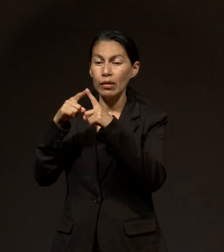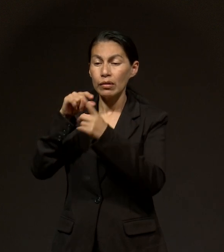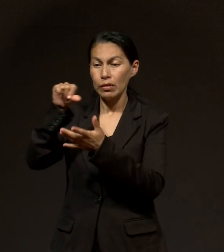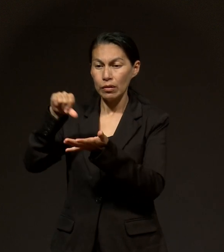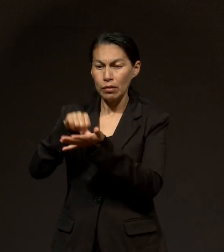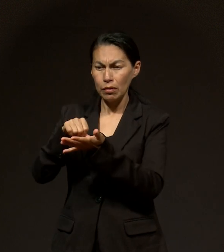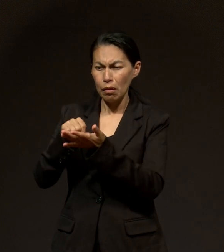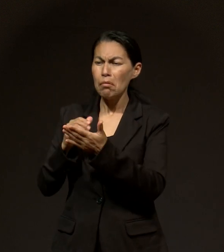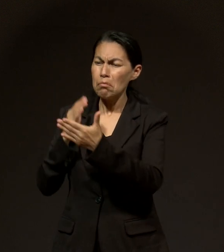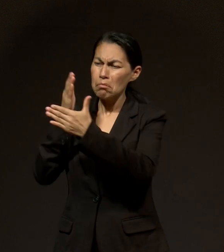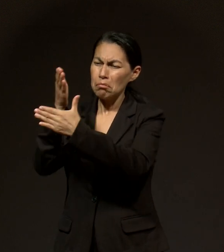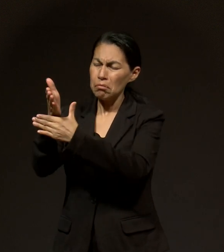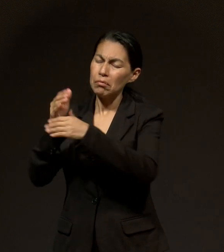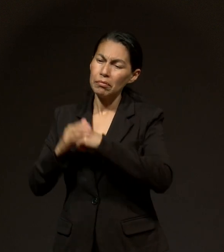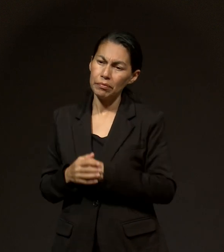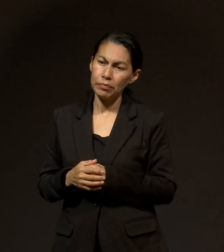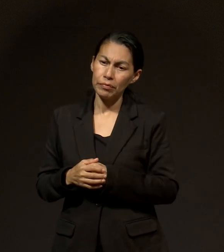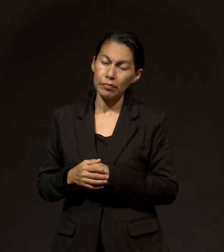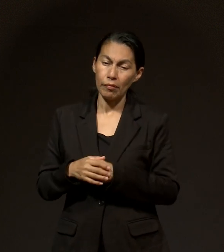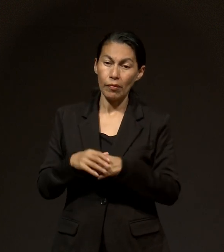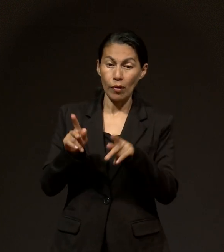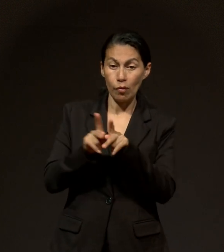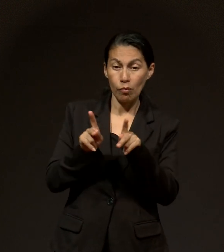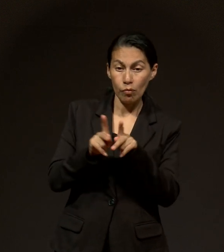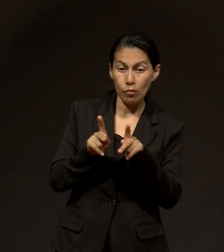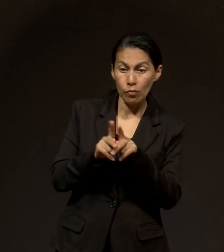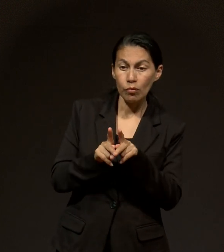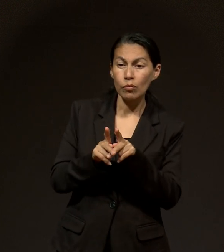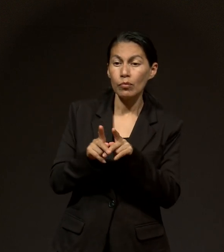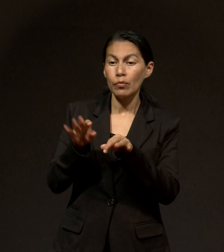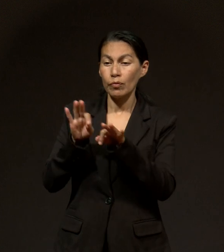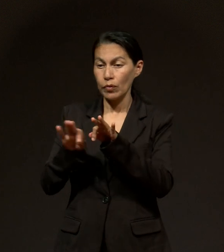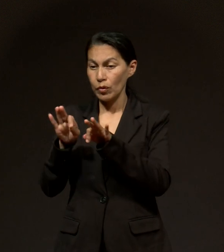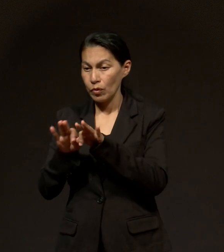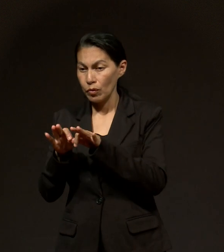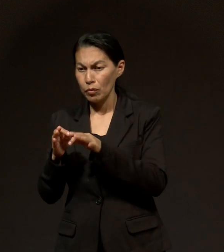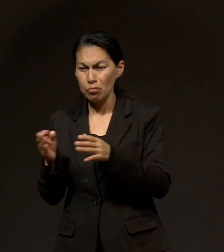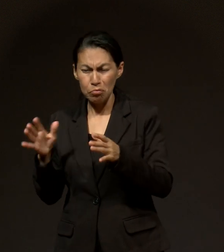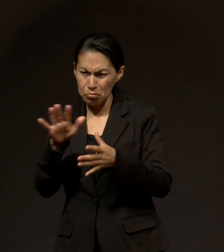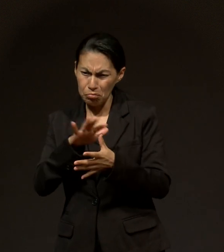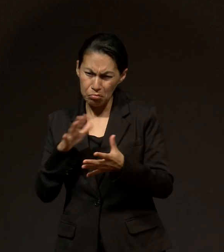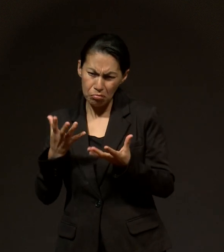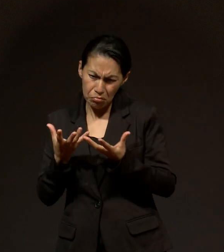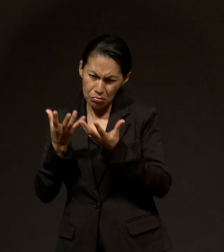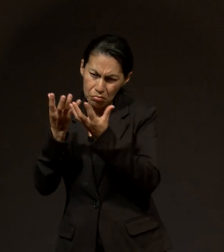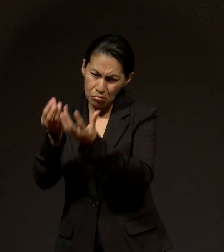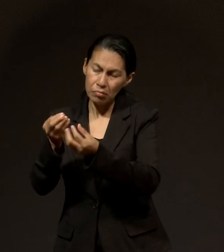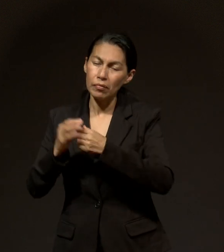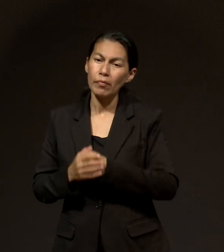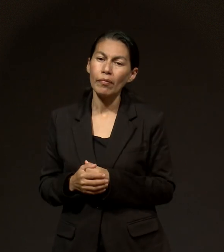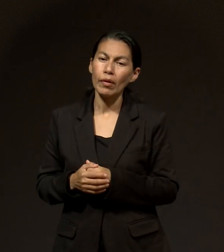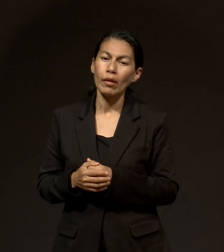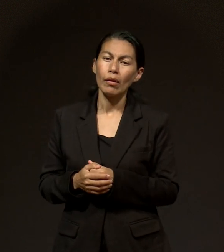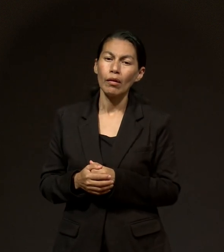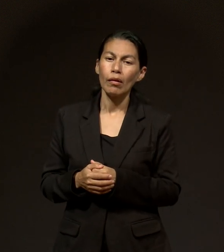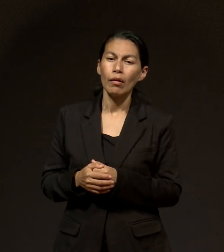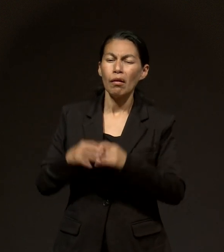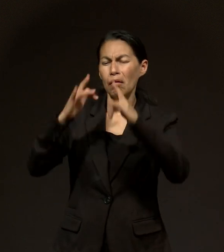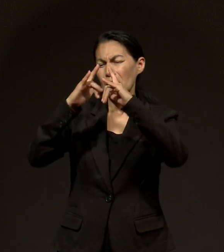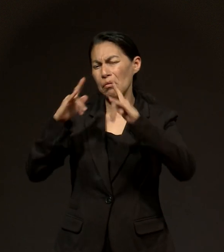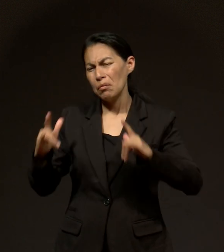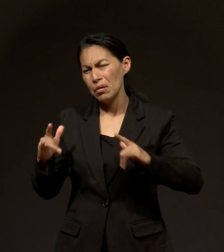con mis tíos y unos primos. Este, iba a acampamentos, llegaba yo al, pues,